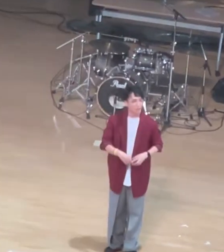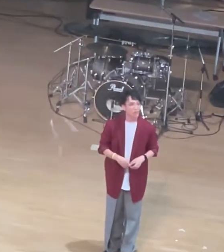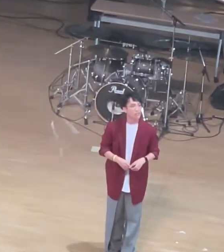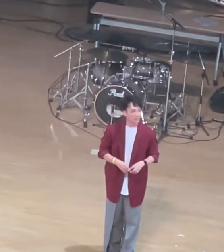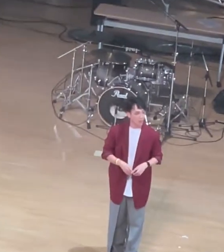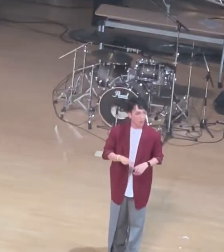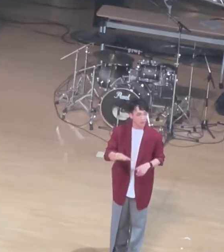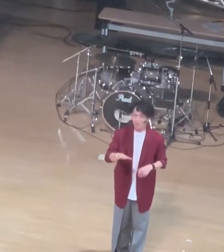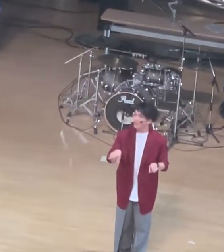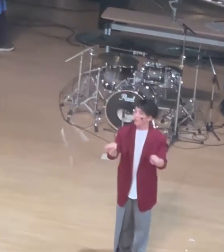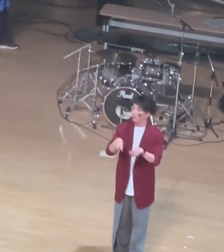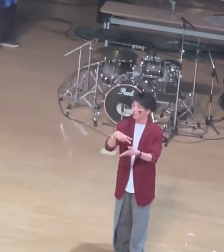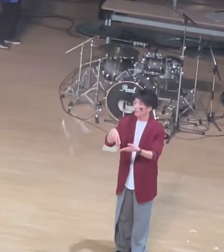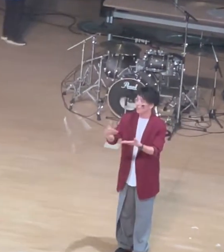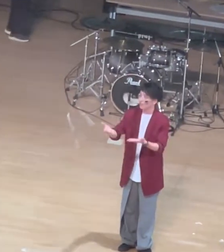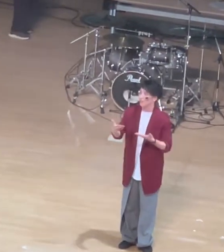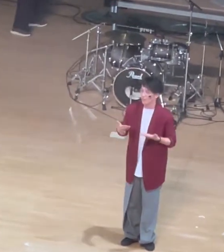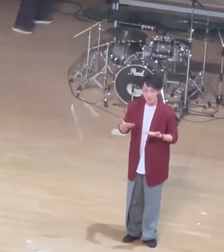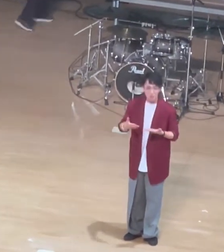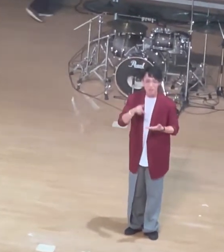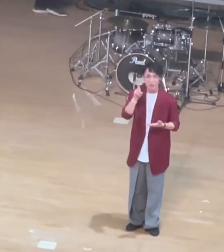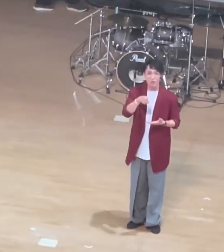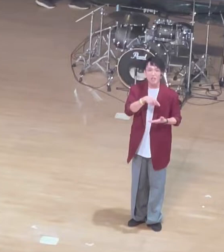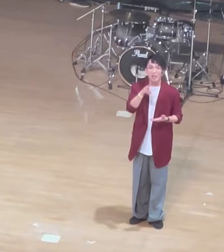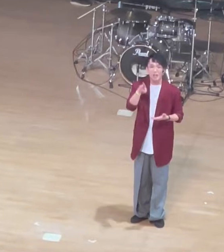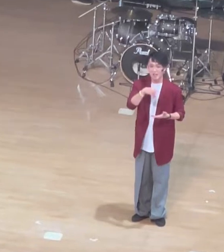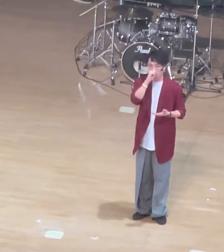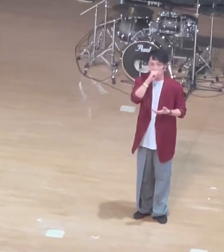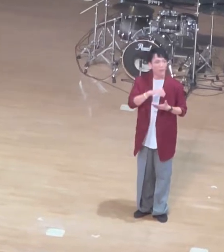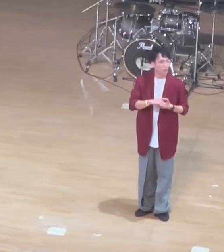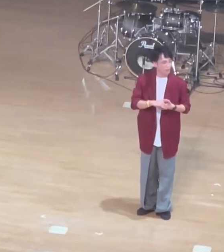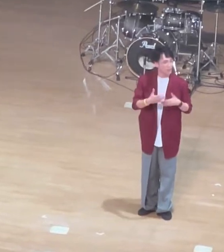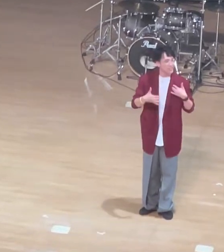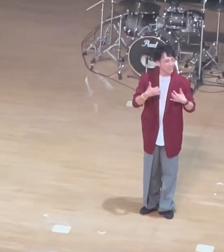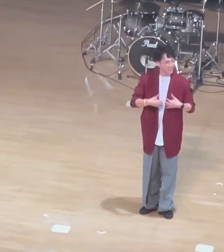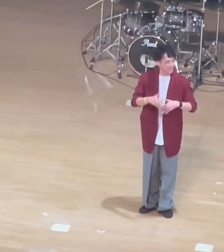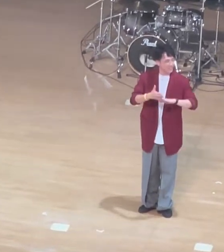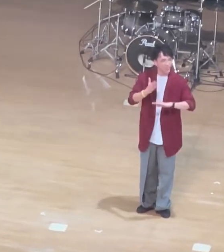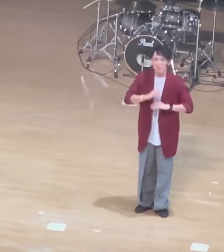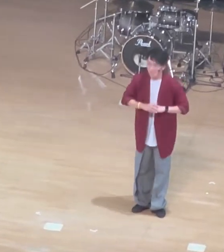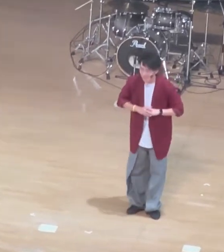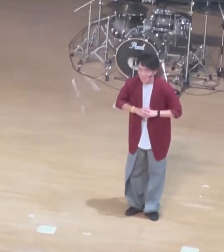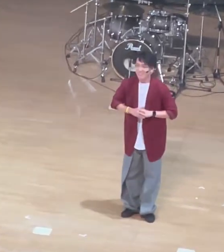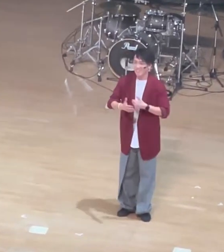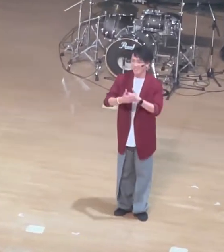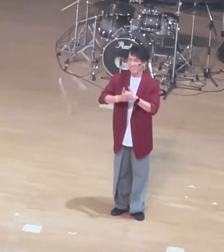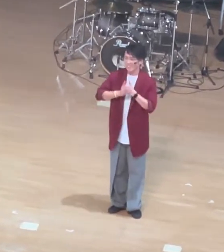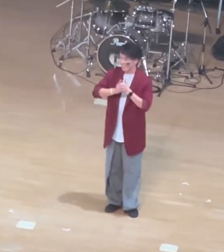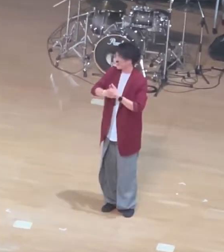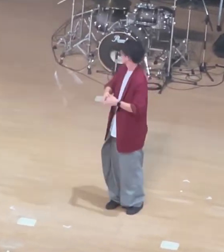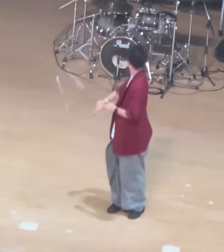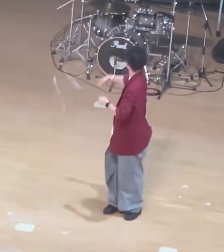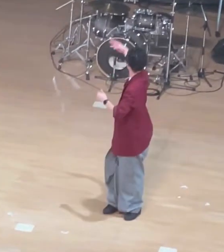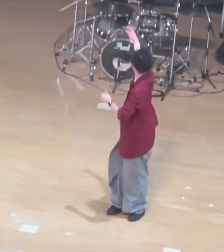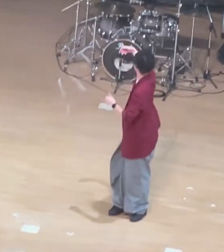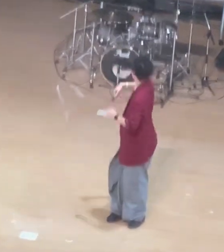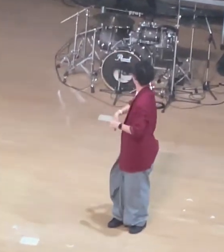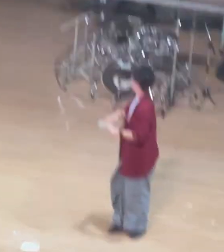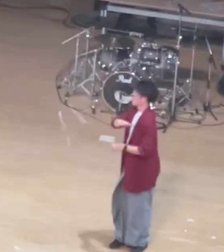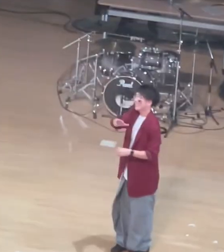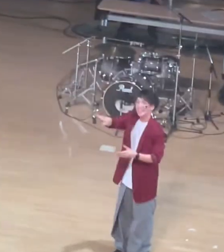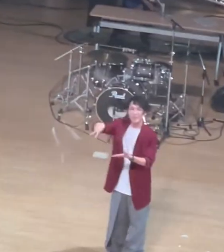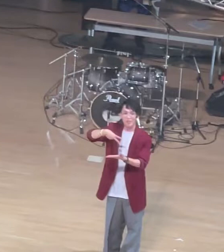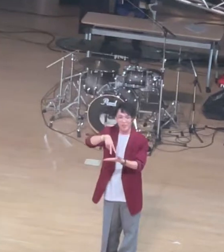てだよって人もいる中で、こんだけ一緒に踊ってくれるって、めちゃくちゃみんなのノリが良くて本当嬉しかったです。ありがとうございます。協力いただき感謝です。それでは